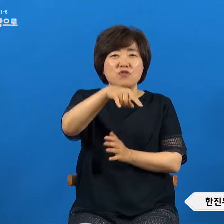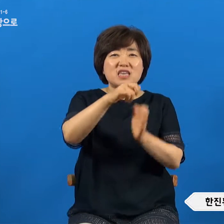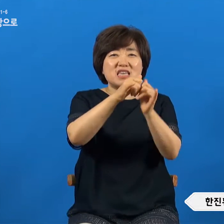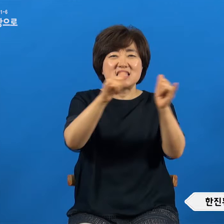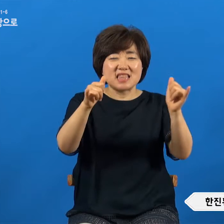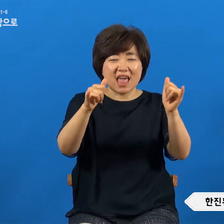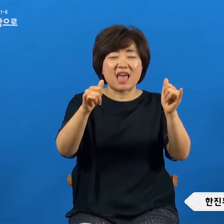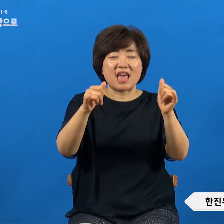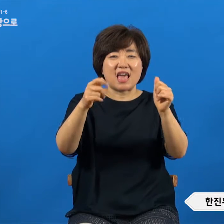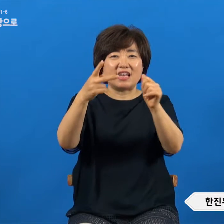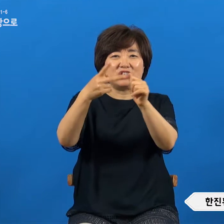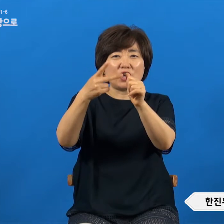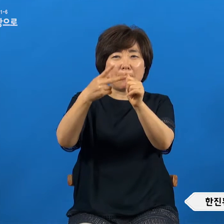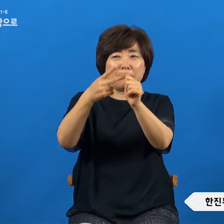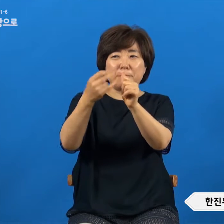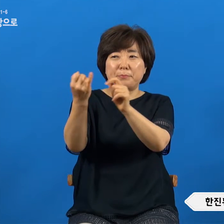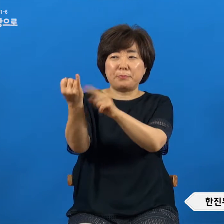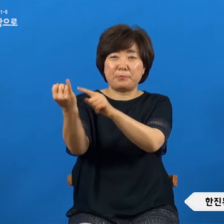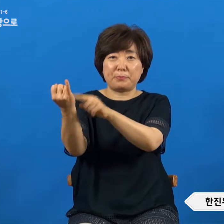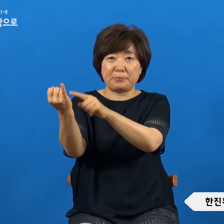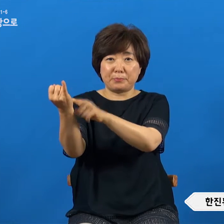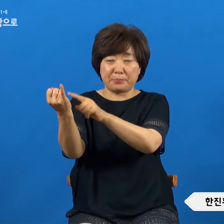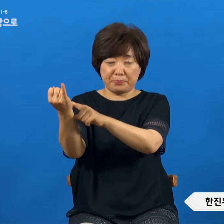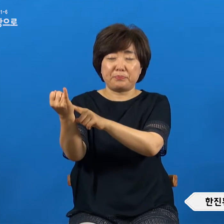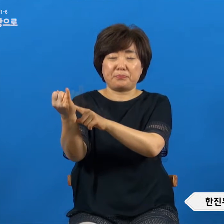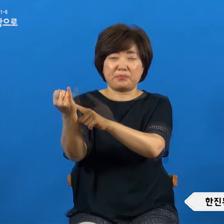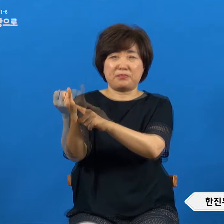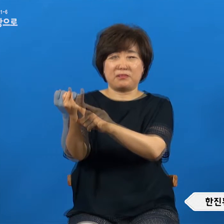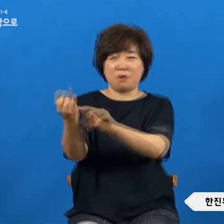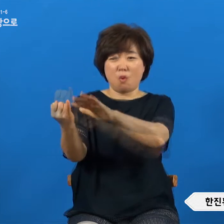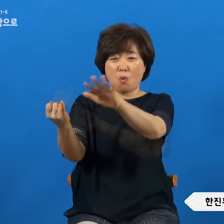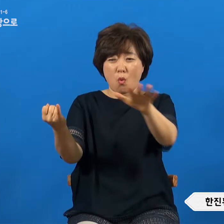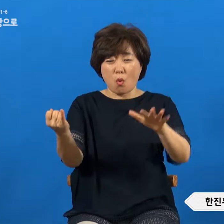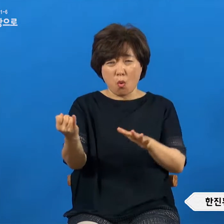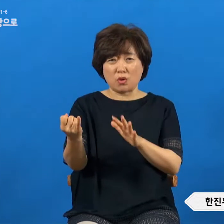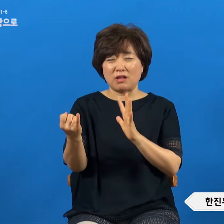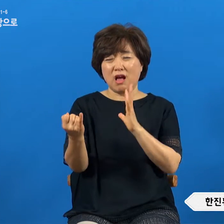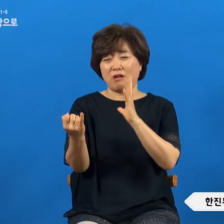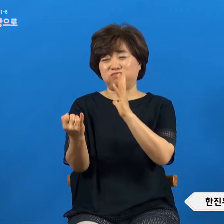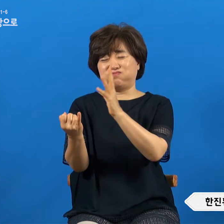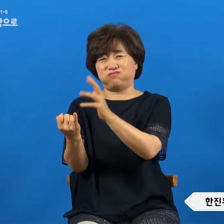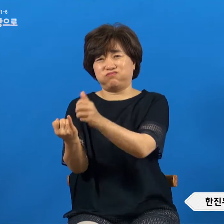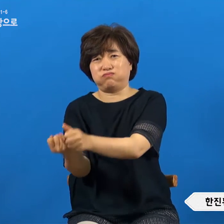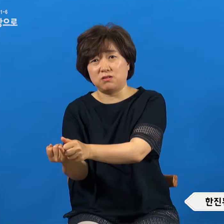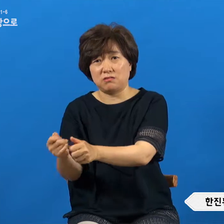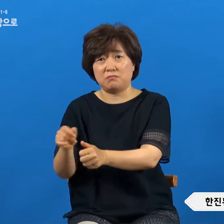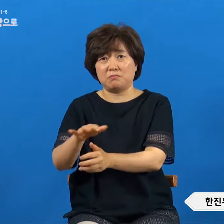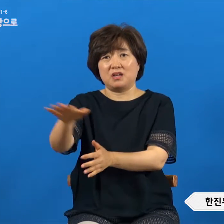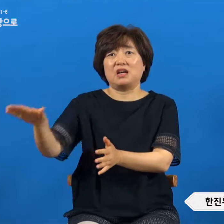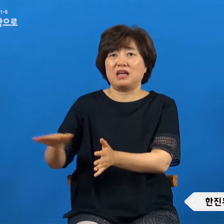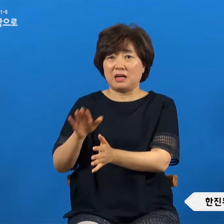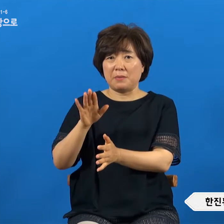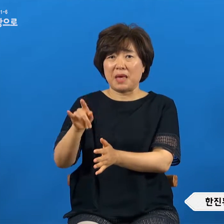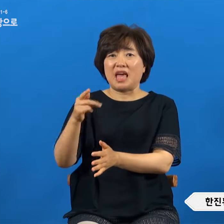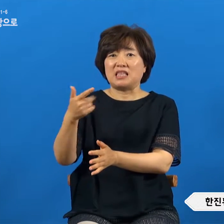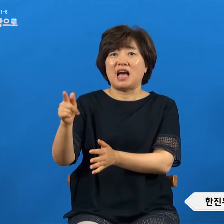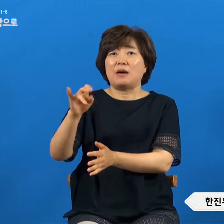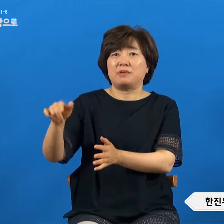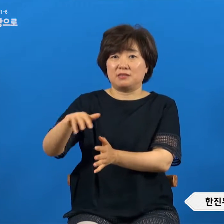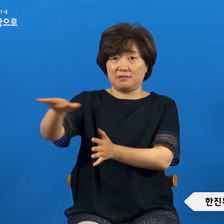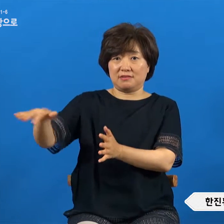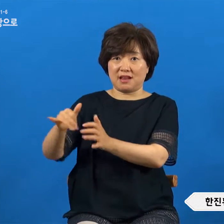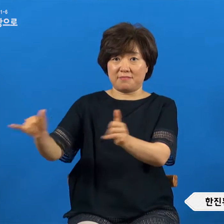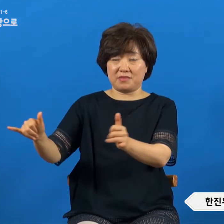첩 한 사람을 그냥 온 이 지파 사람들이 집단으로 성폭행을 했습니다. 그 사실을